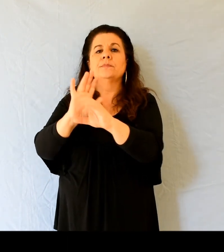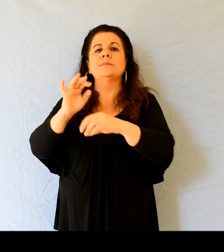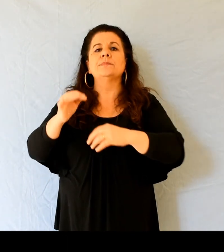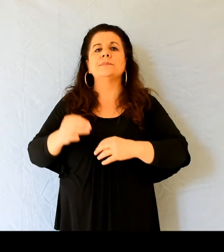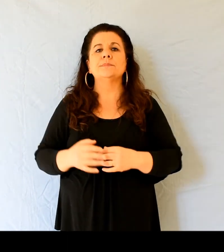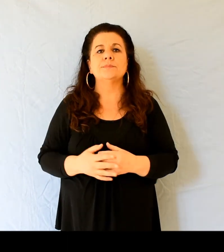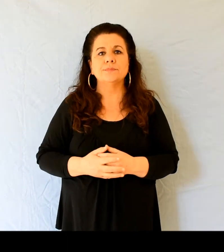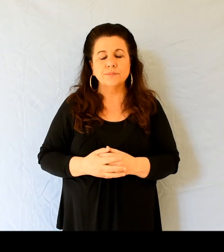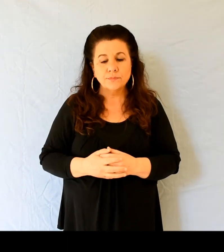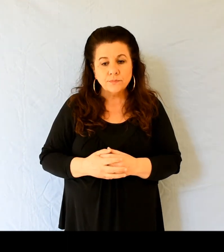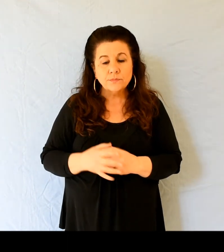Or